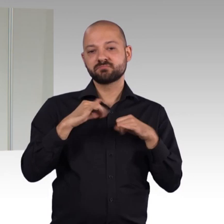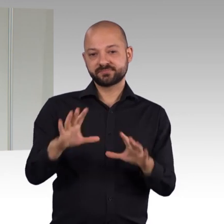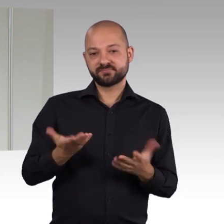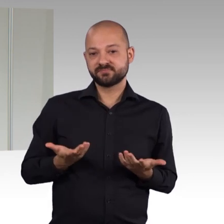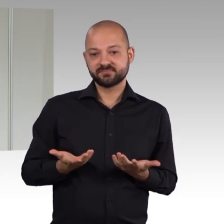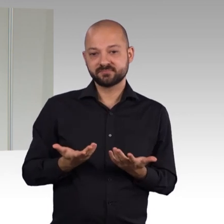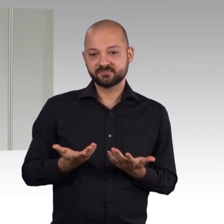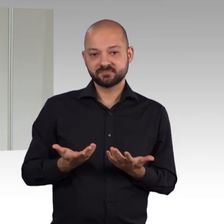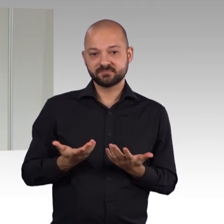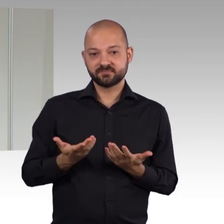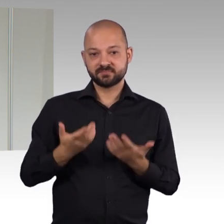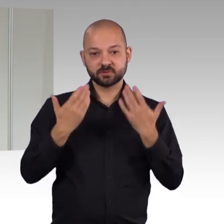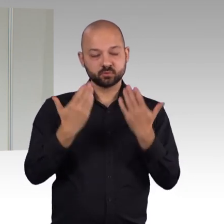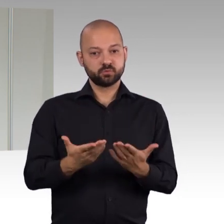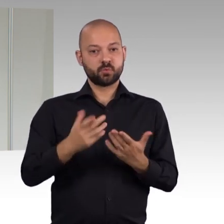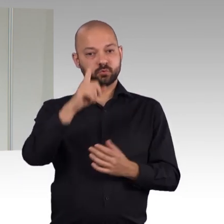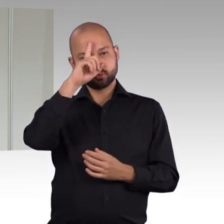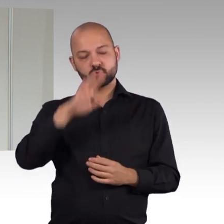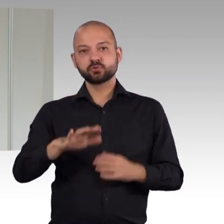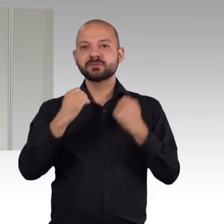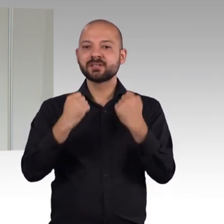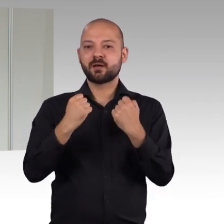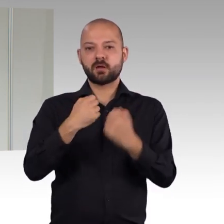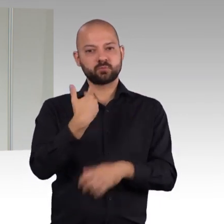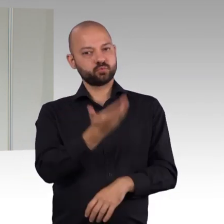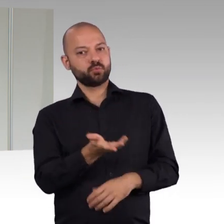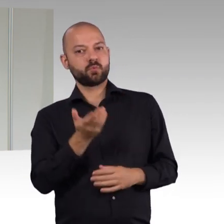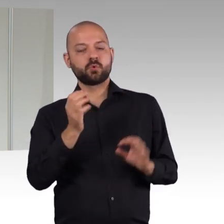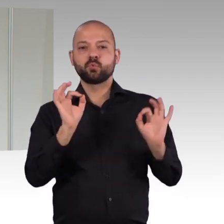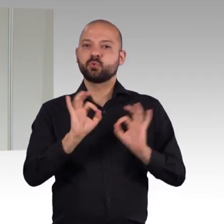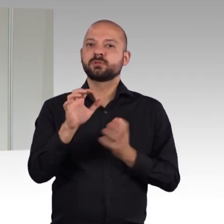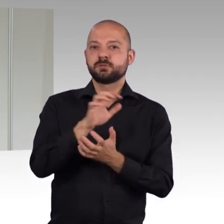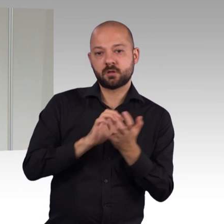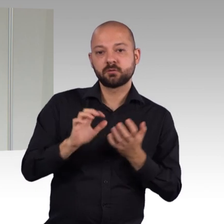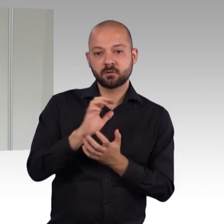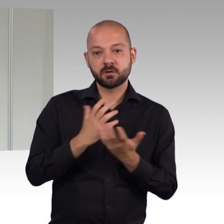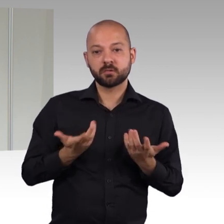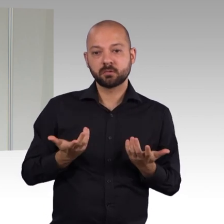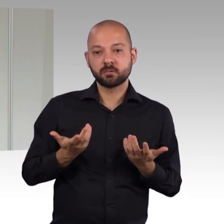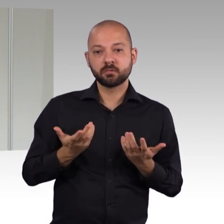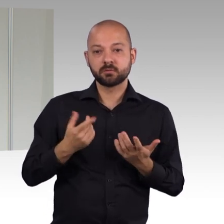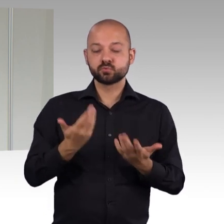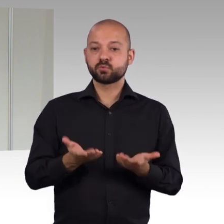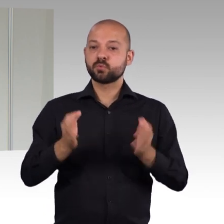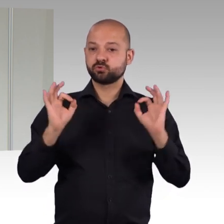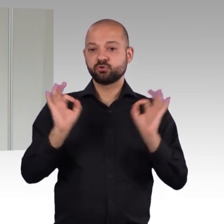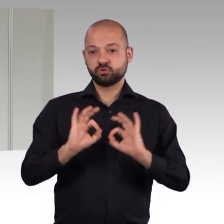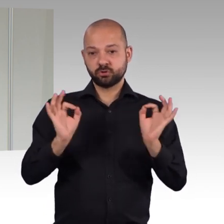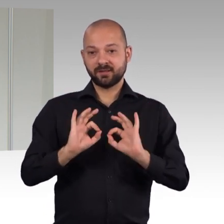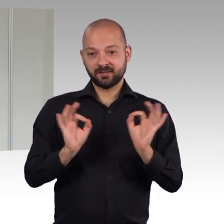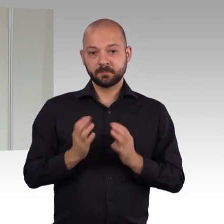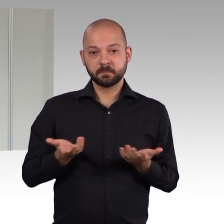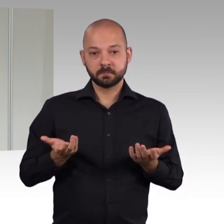Um die Sicherheit Deutschlands schützen zu können, brauchen wir eine Bundeswehr, die zur Landes- und